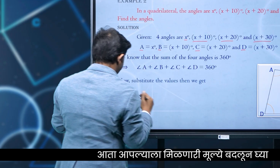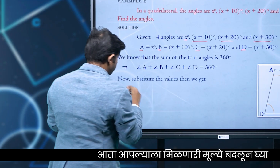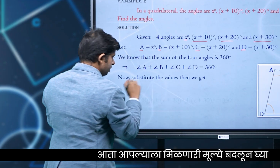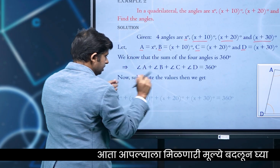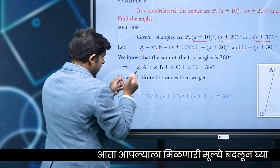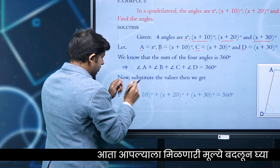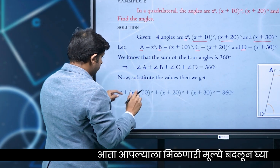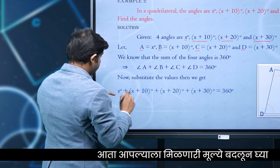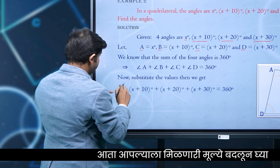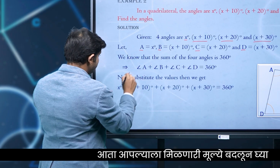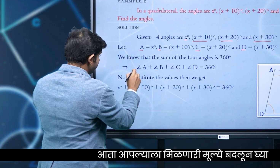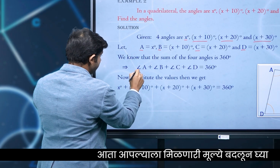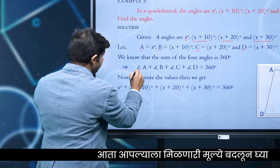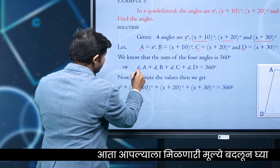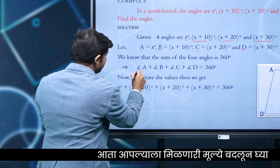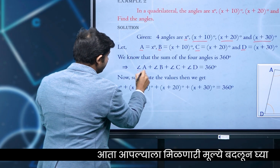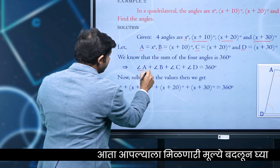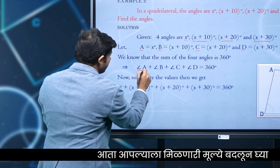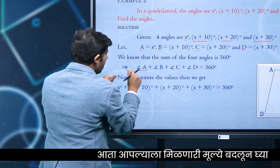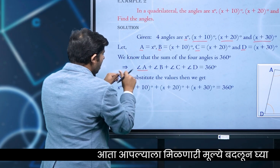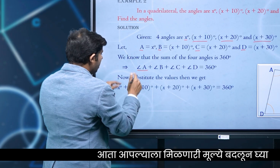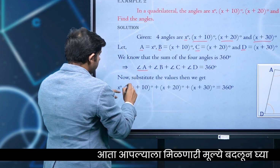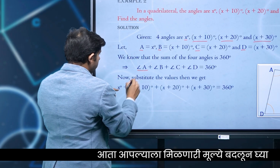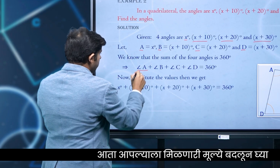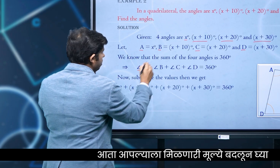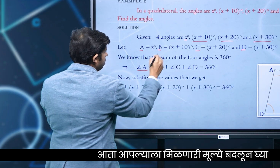आता आपल्याला मिळणारी मूल्ये बदलून घ्या.